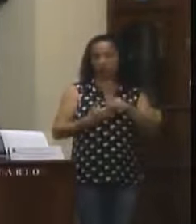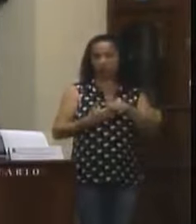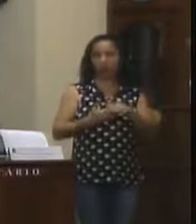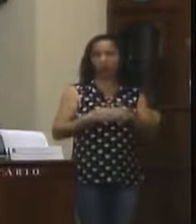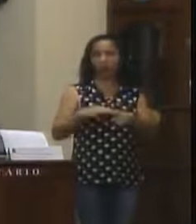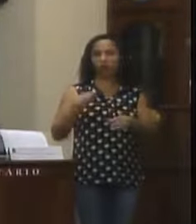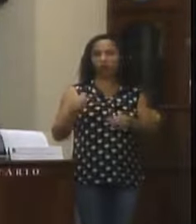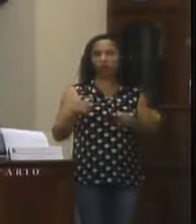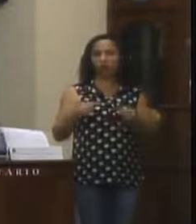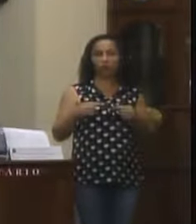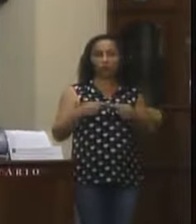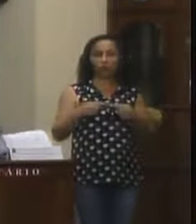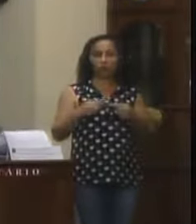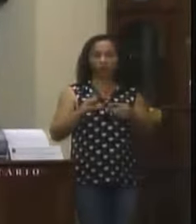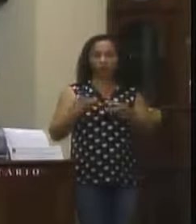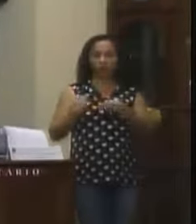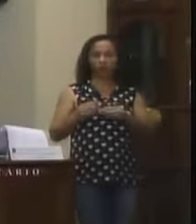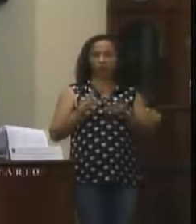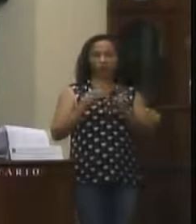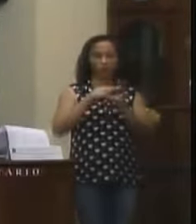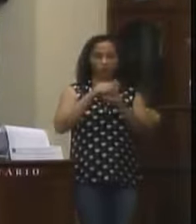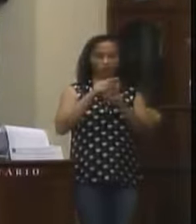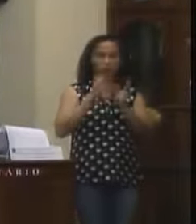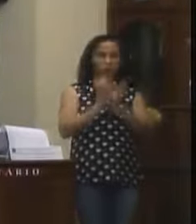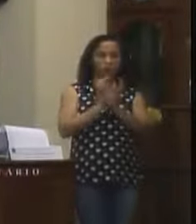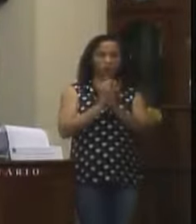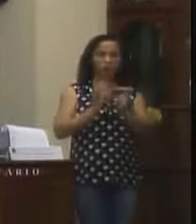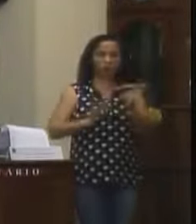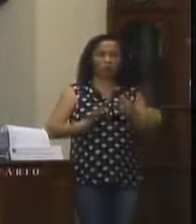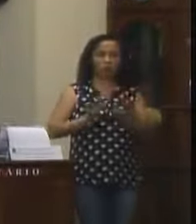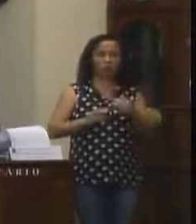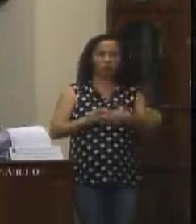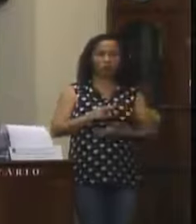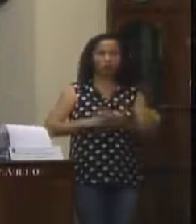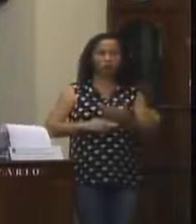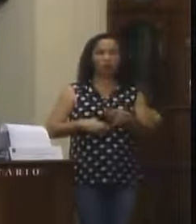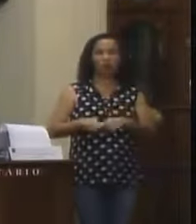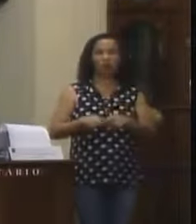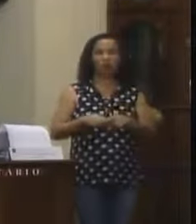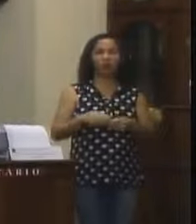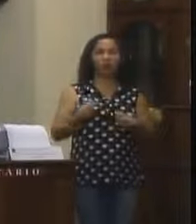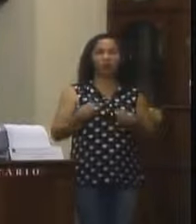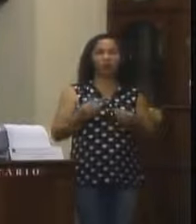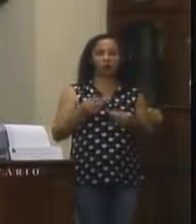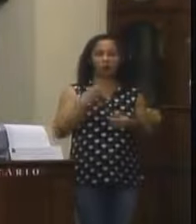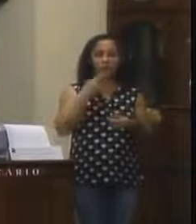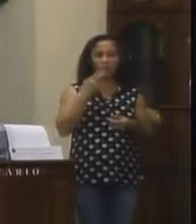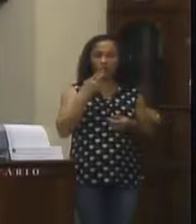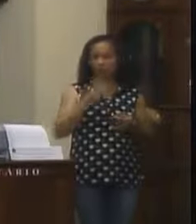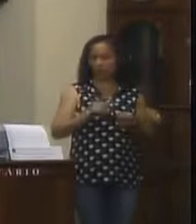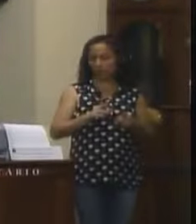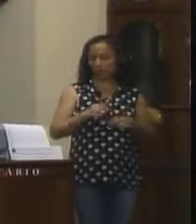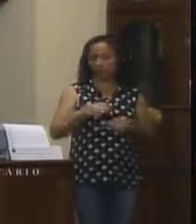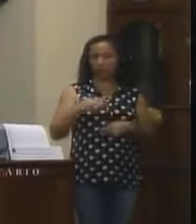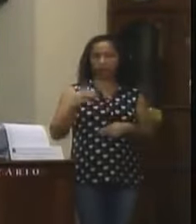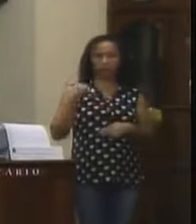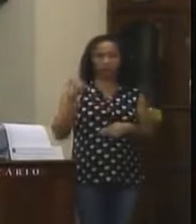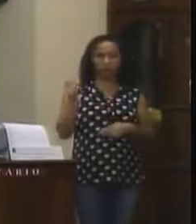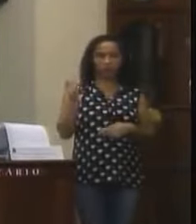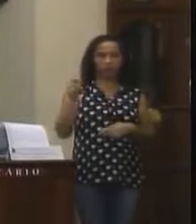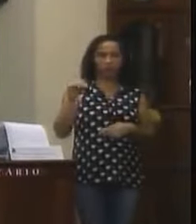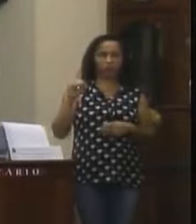o projeto de lei ordinário enviado a essa Comissão Permanente de Justiça e Redação, a presente proposição legislativa encaminhada pelo nobre vereador é formalmente, materialmente, constitucional, legal